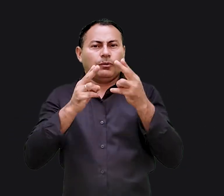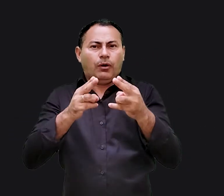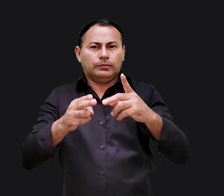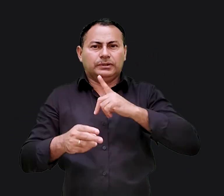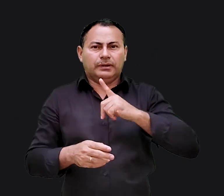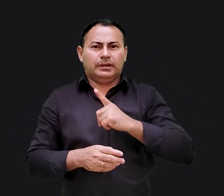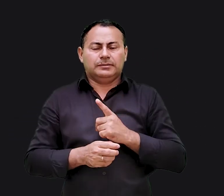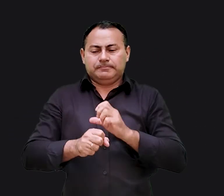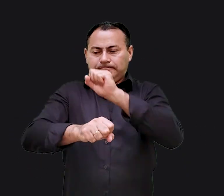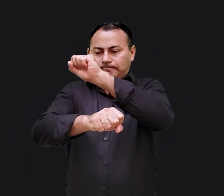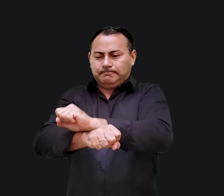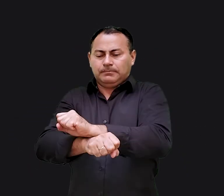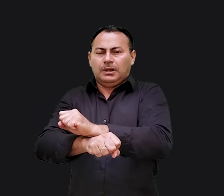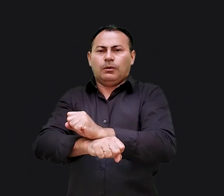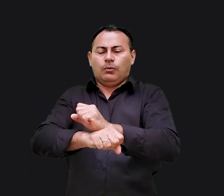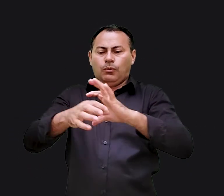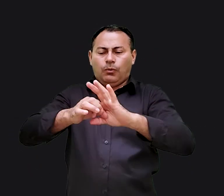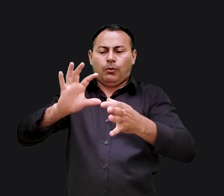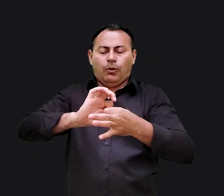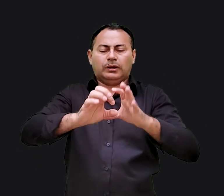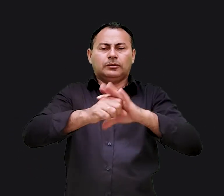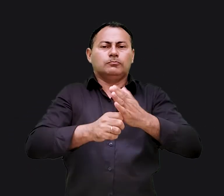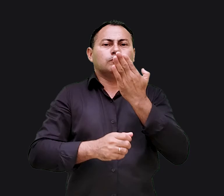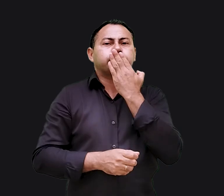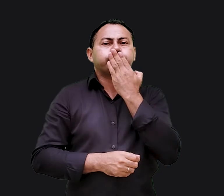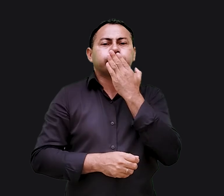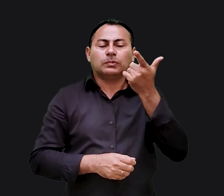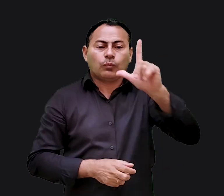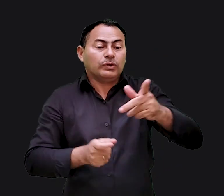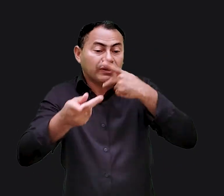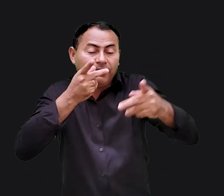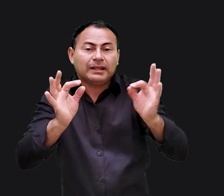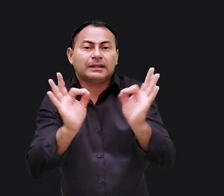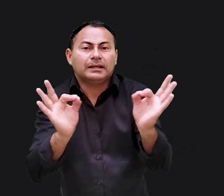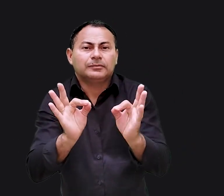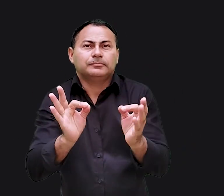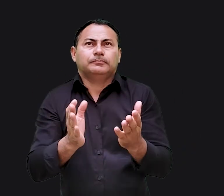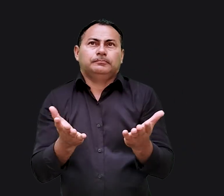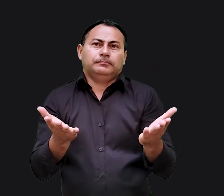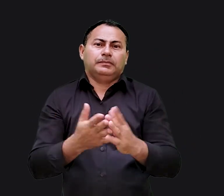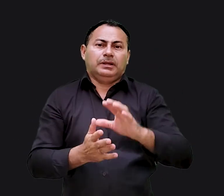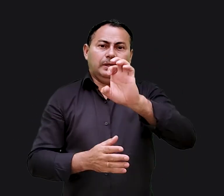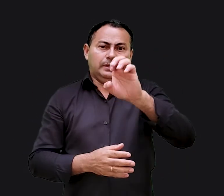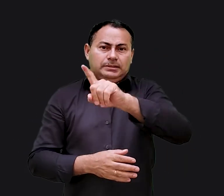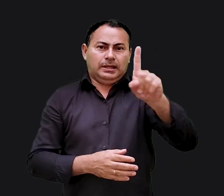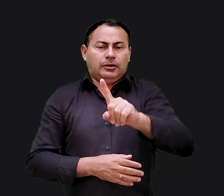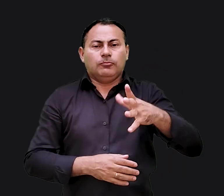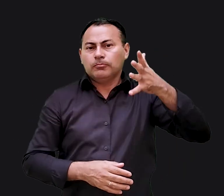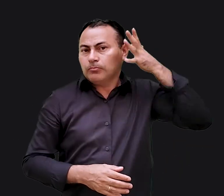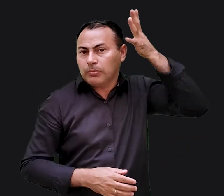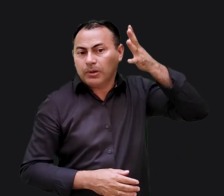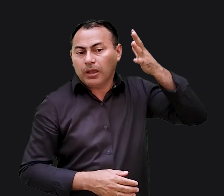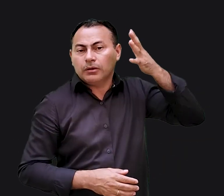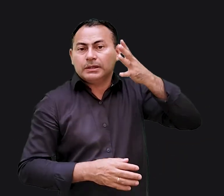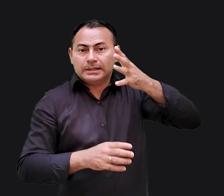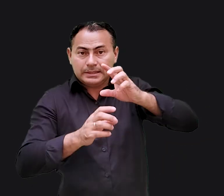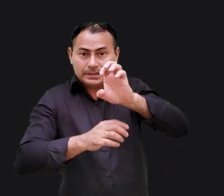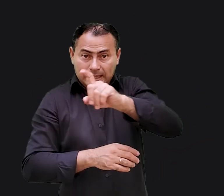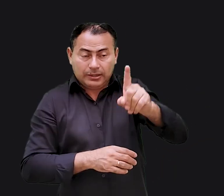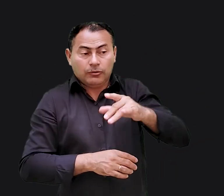se eu estivesse amarrado com cordas e mudo. Não consigo nem falar. Ezequiel era um profeta exatamente